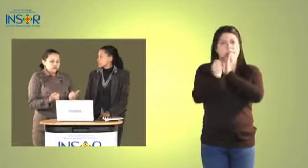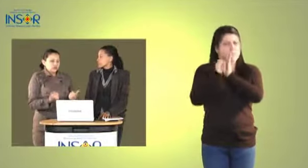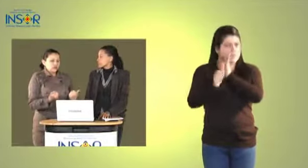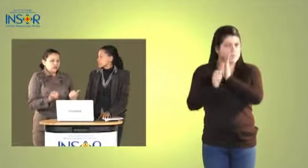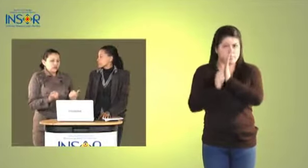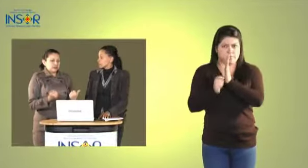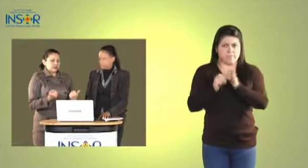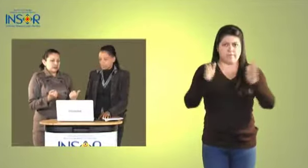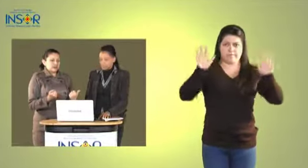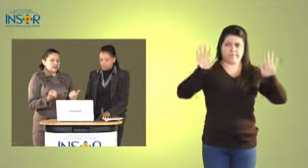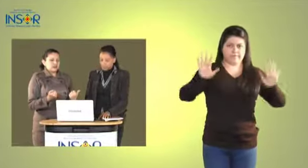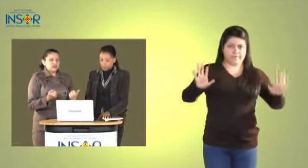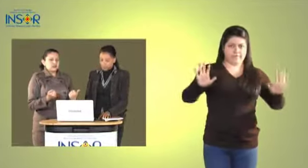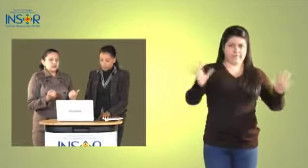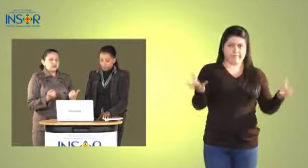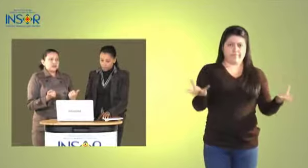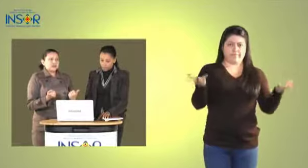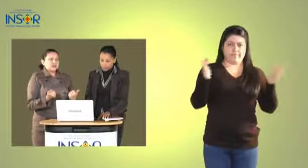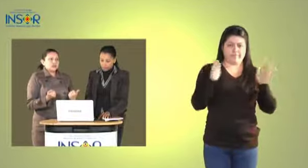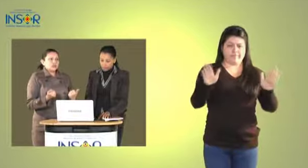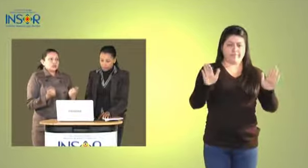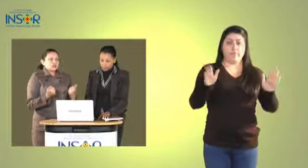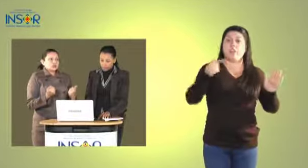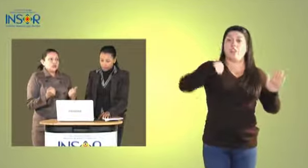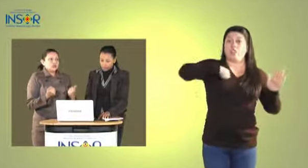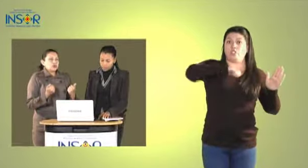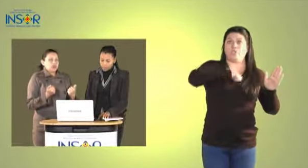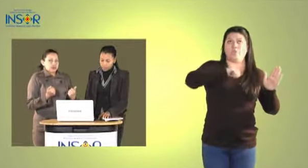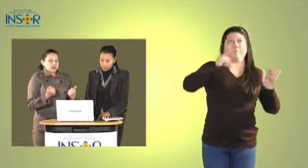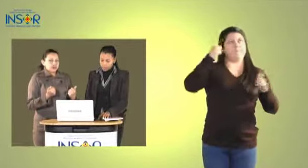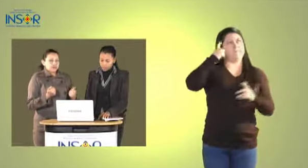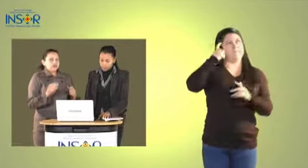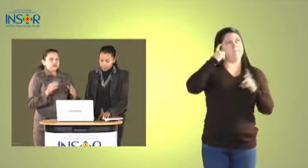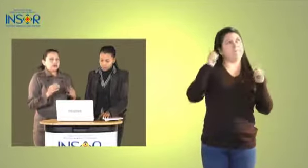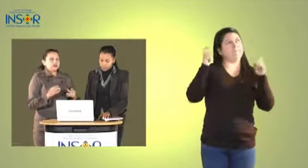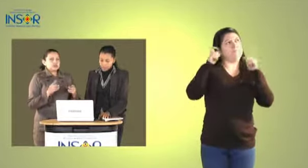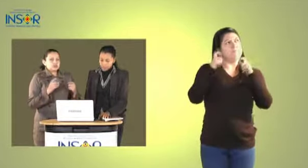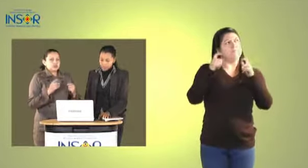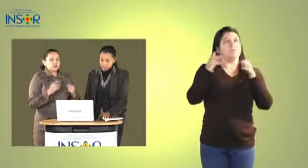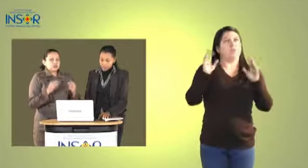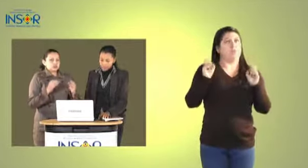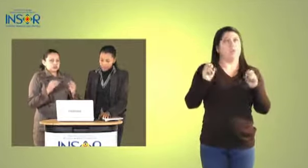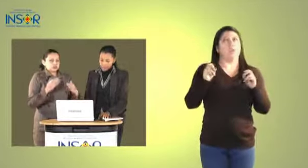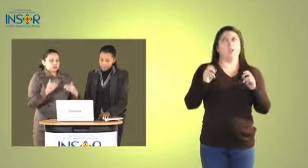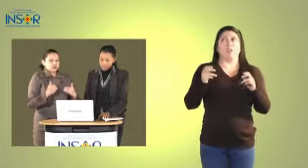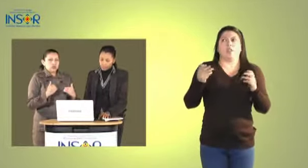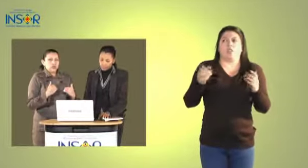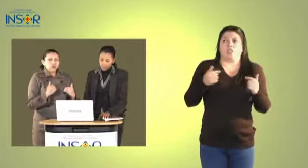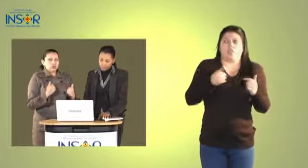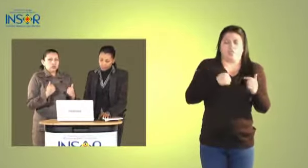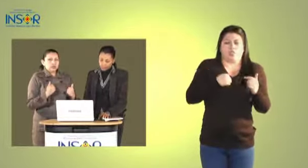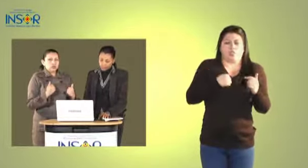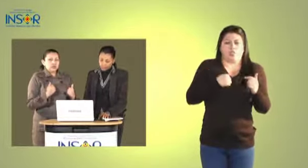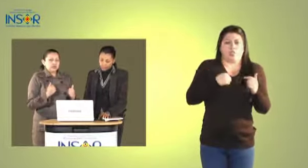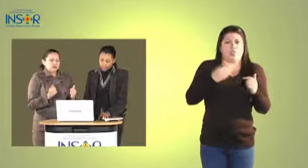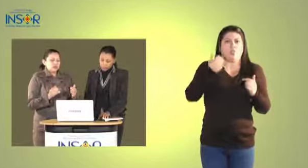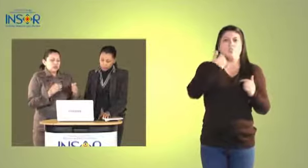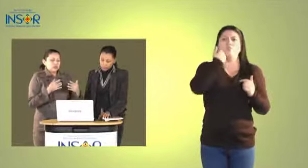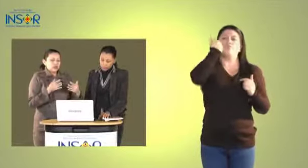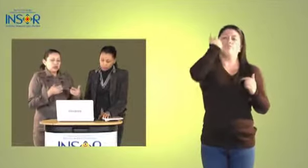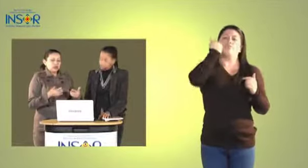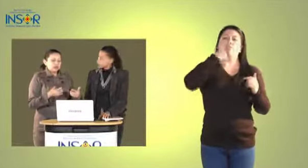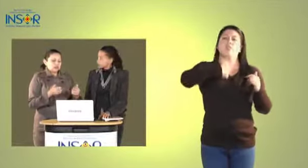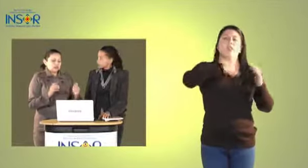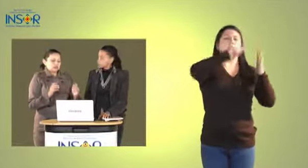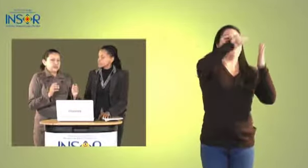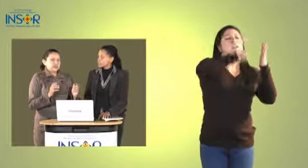Nos podemos pensar, hacer el ejercicio de pensar, cuando yo leo, ¿qué hago? Entonces yo adulto, cuando leo, ¿qué hago?